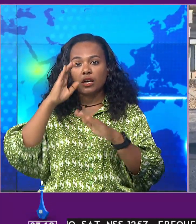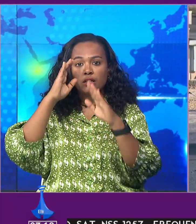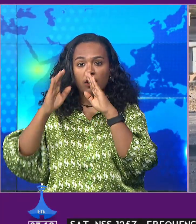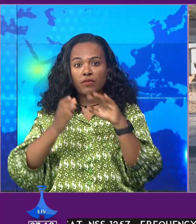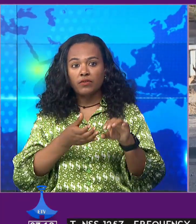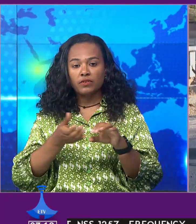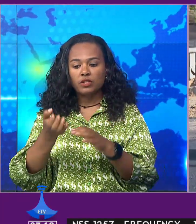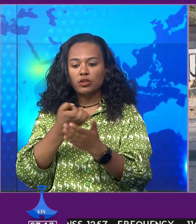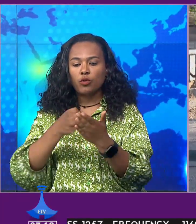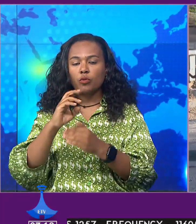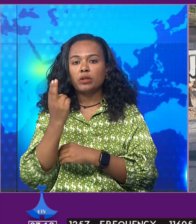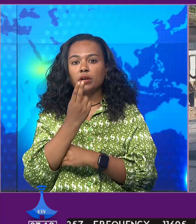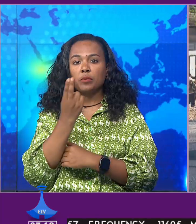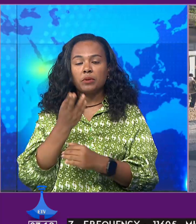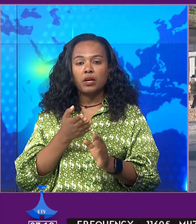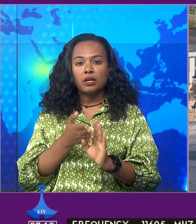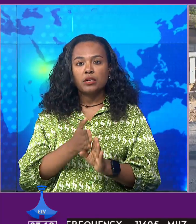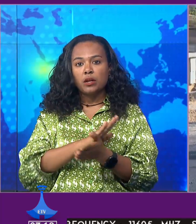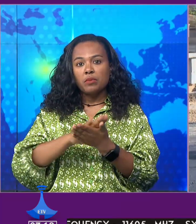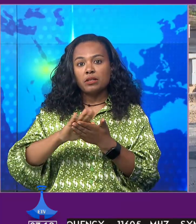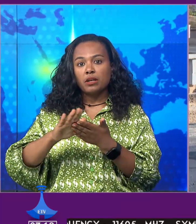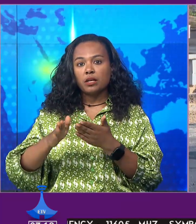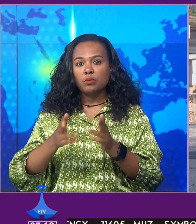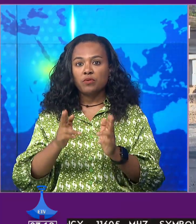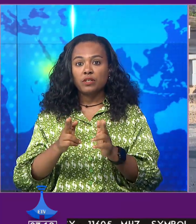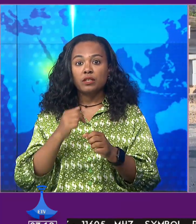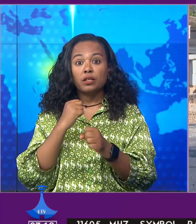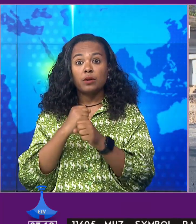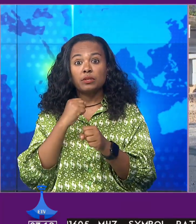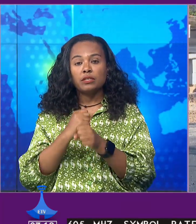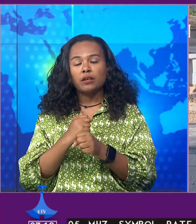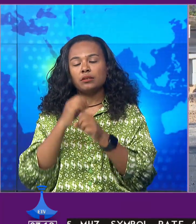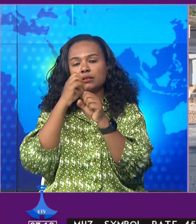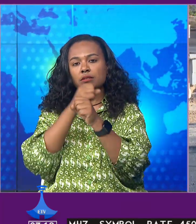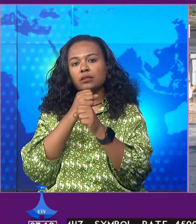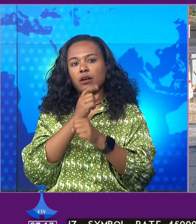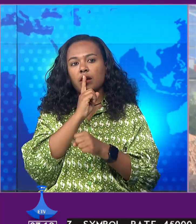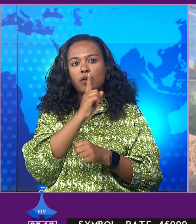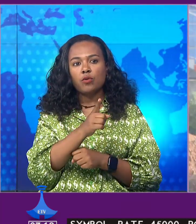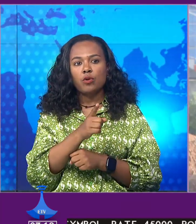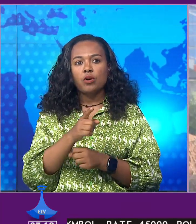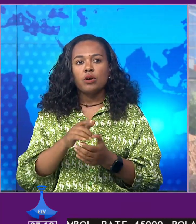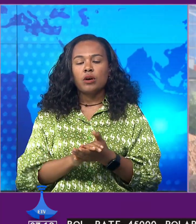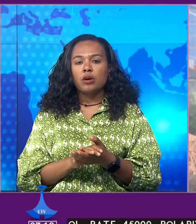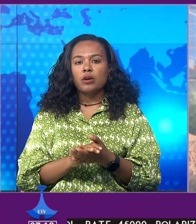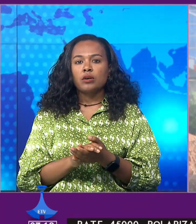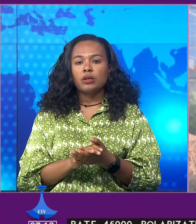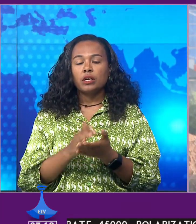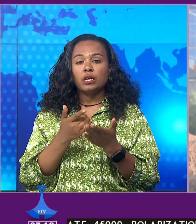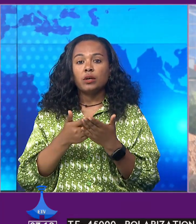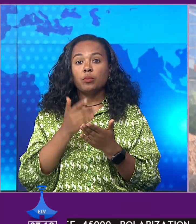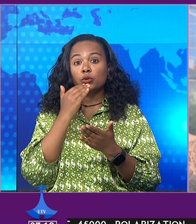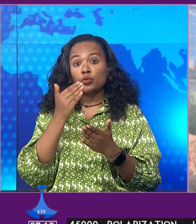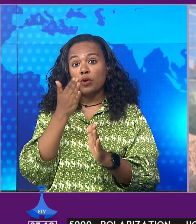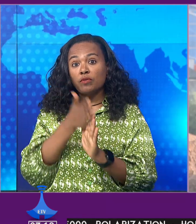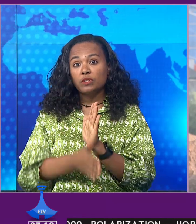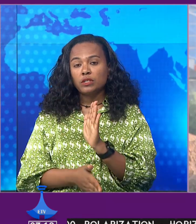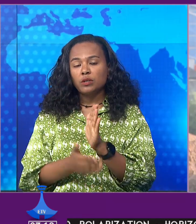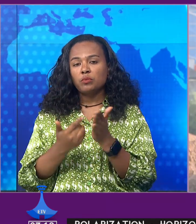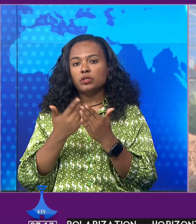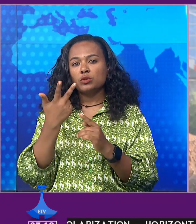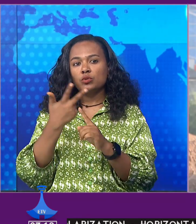ፍሰትና ኢኮኖሚያዊ ጠቀሜታ አንጻር በጥራትና በፍጥነት ለማጠናቀቅ እየተሰራ ነው። አግሬሲቭሊ በጥሩ አፈጻጸም በዚህ